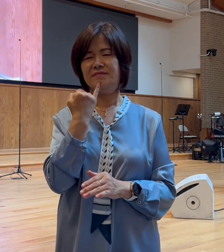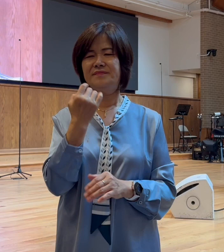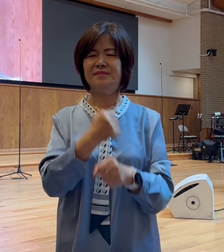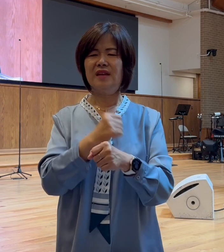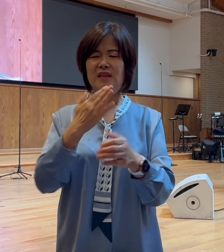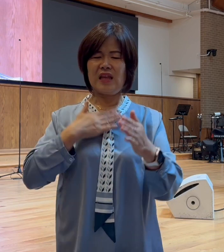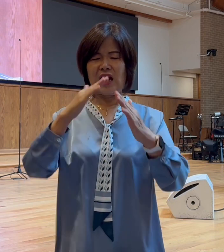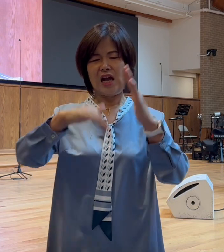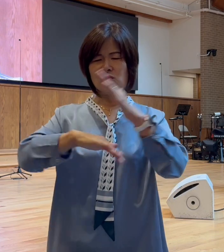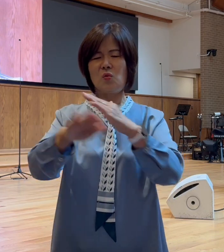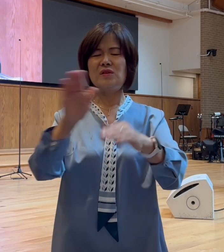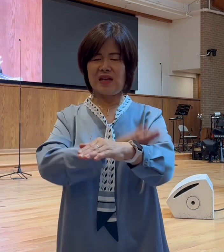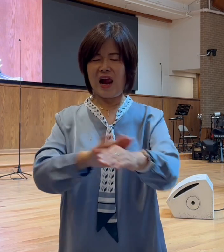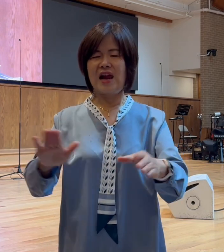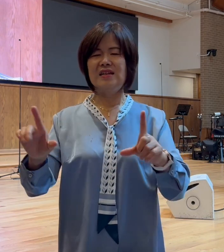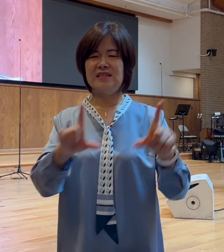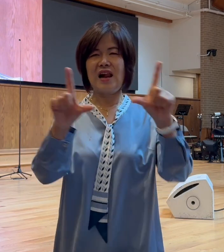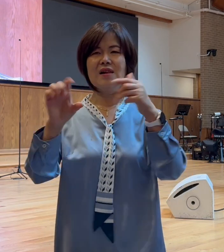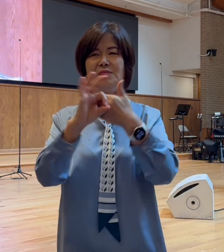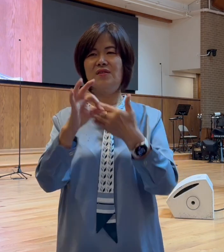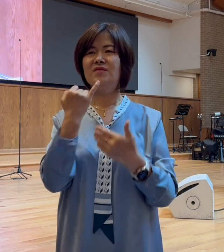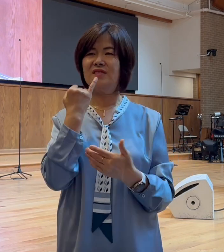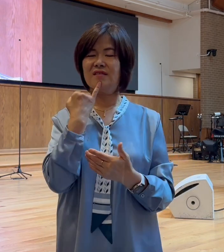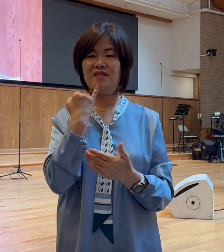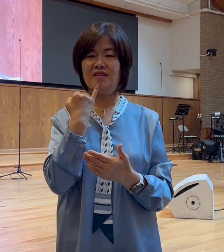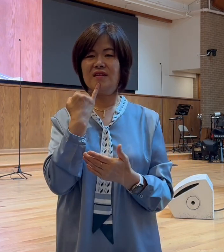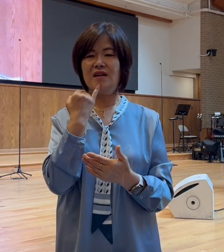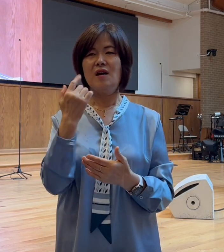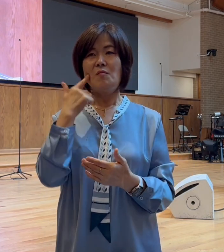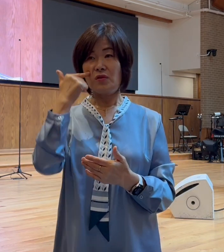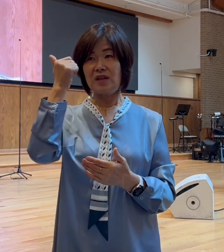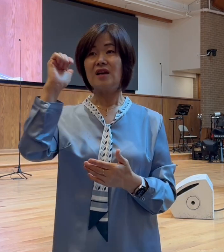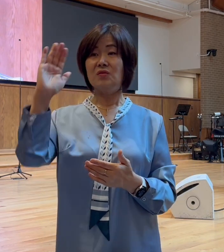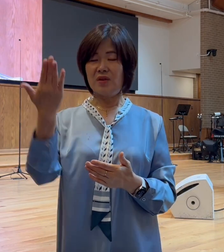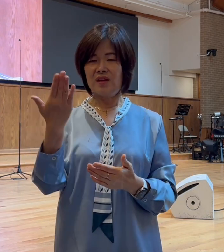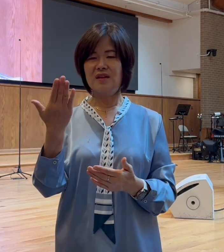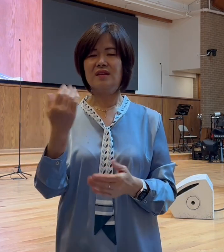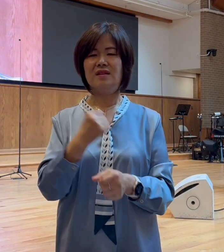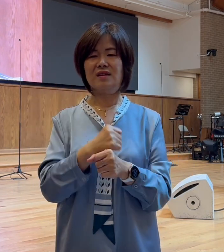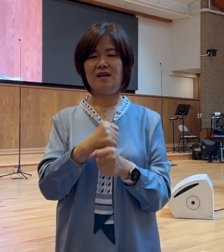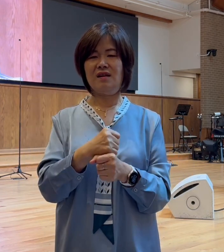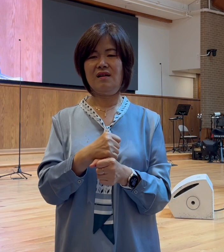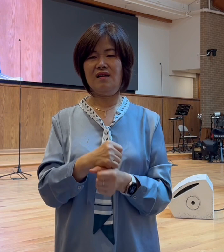우리 가족 하나 잘 이렇게 세우자, 목사가 되기로 했으니까